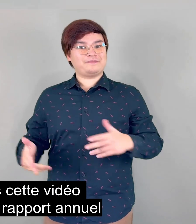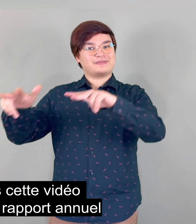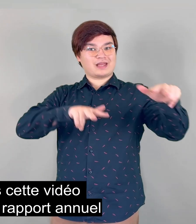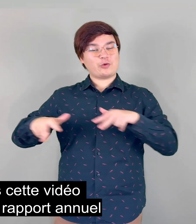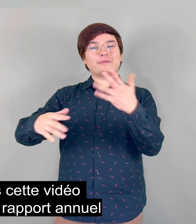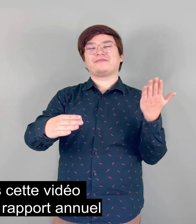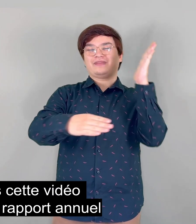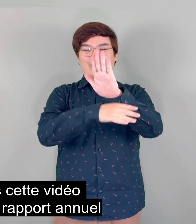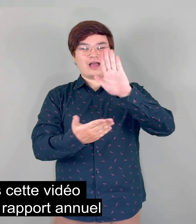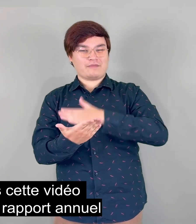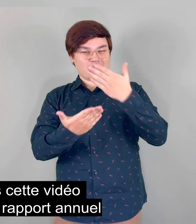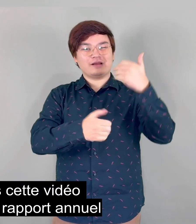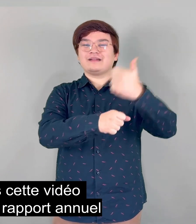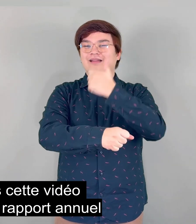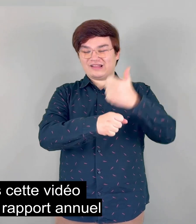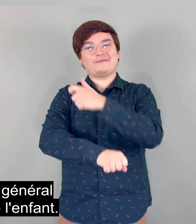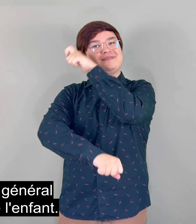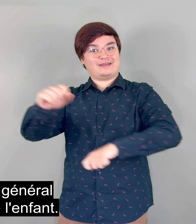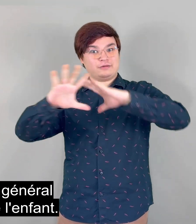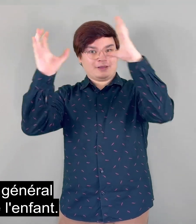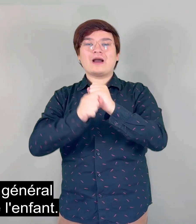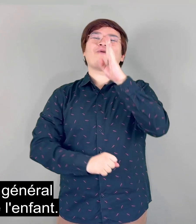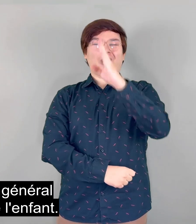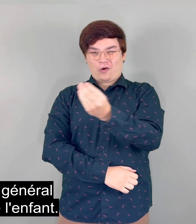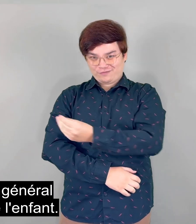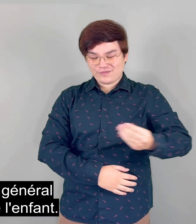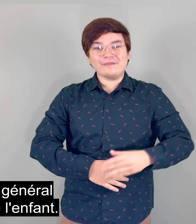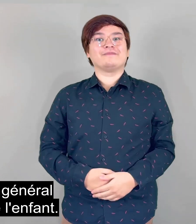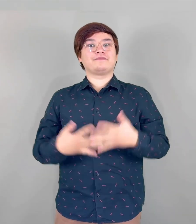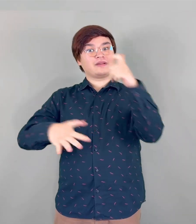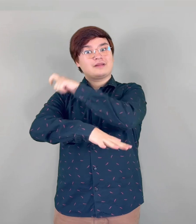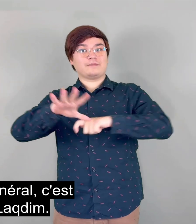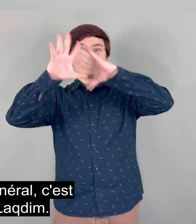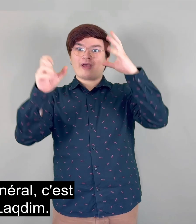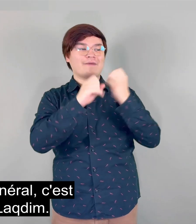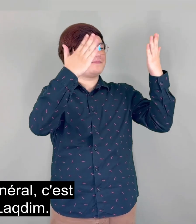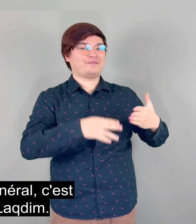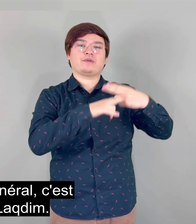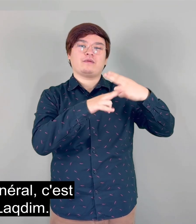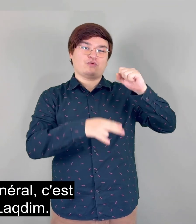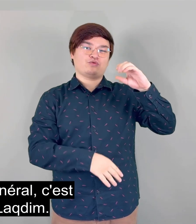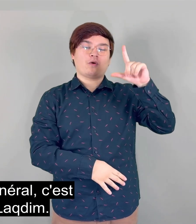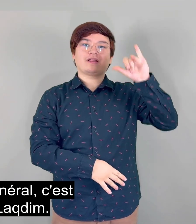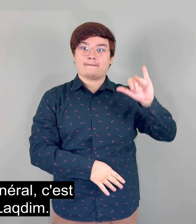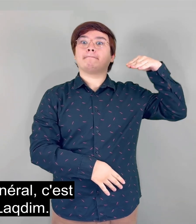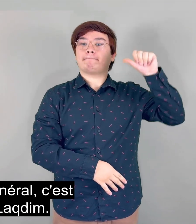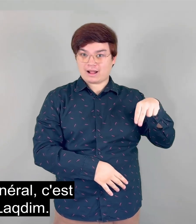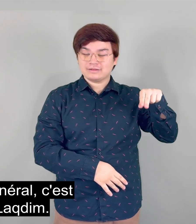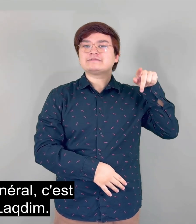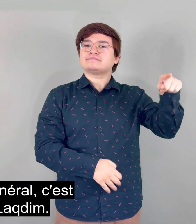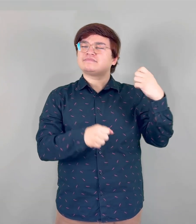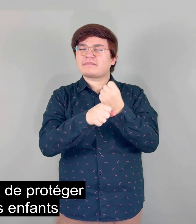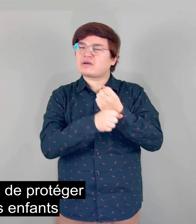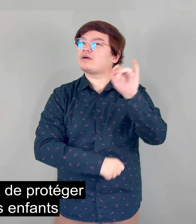Bienvenue dans cette vidéo de présentation du rapport annuel du délégué général aux droits de l'enfant. Le délégué général, c'est Soleiman